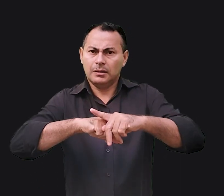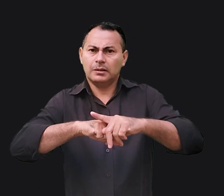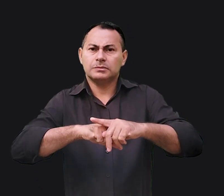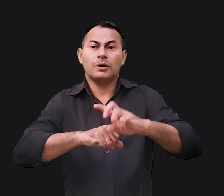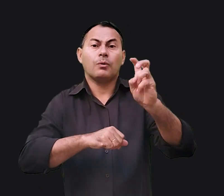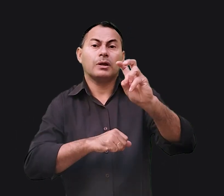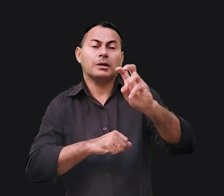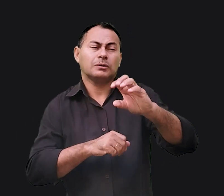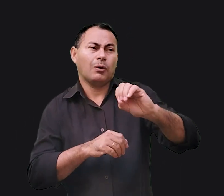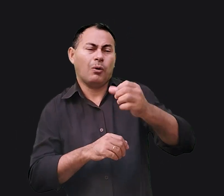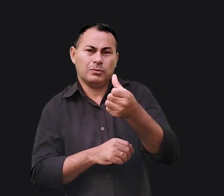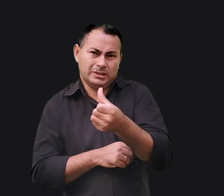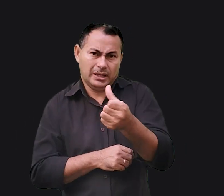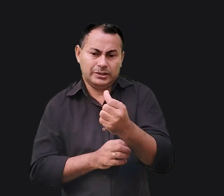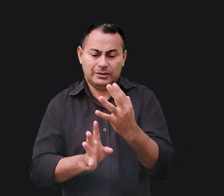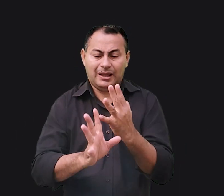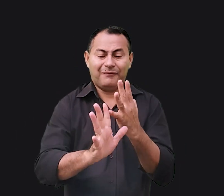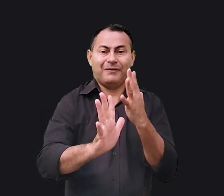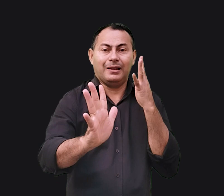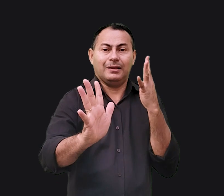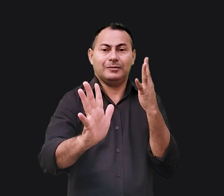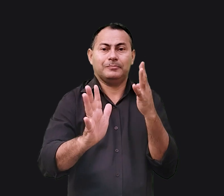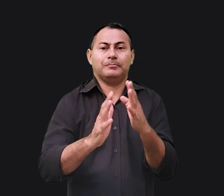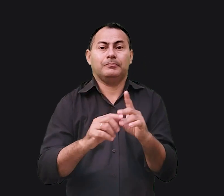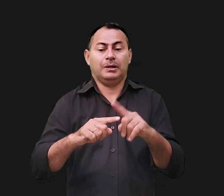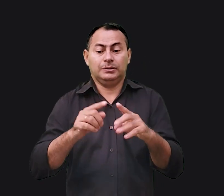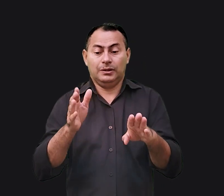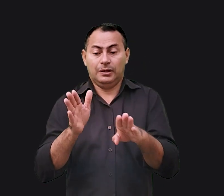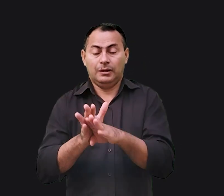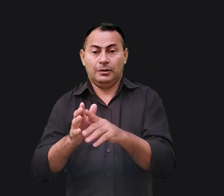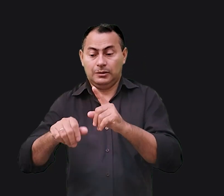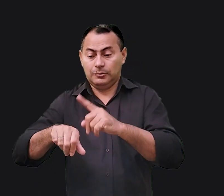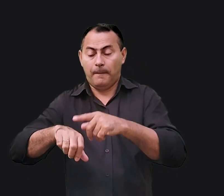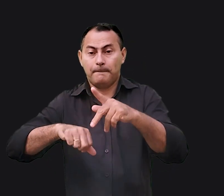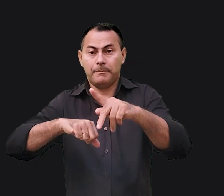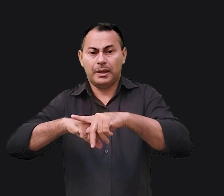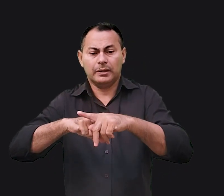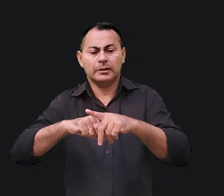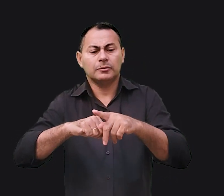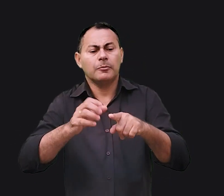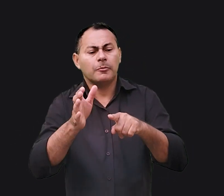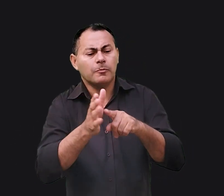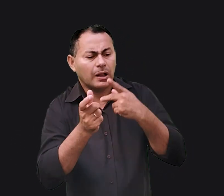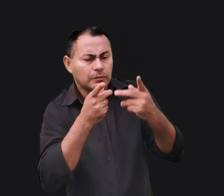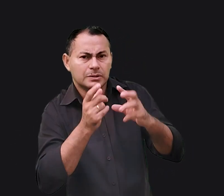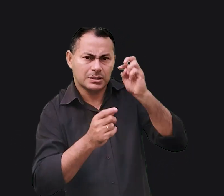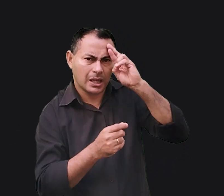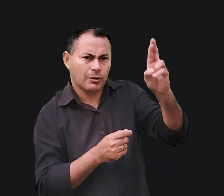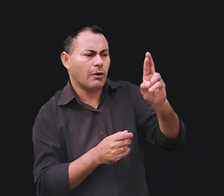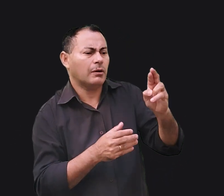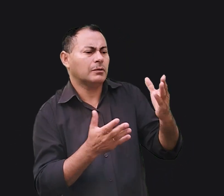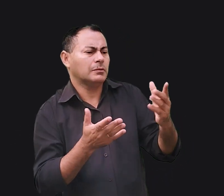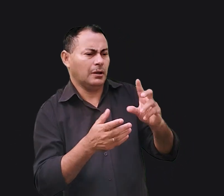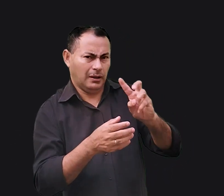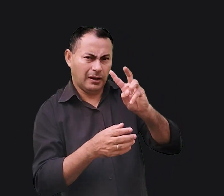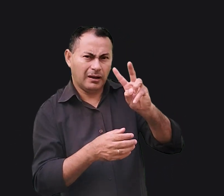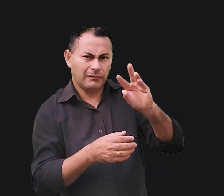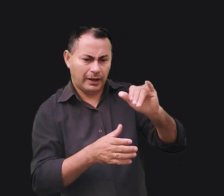o quinto ou o sexto da fila. Mas quando chegou a vez dele, Pedro diz: Senhor, vais lavar os